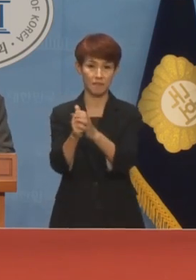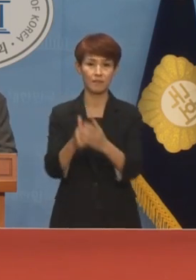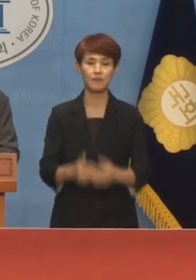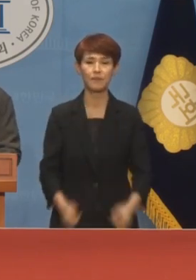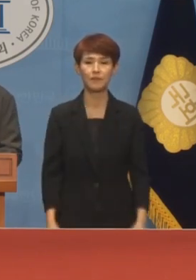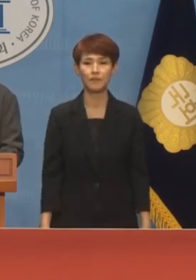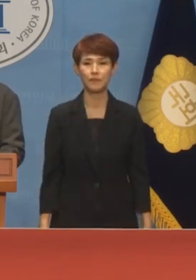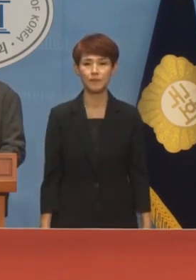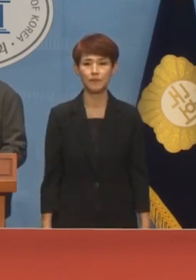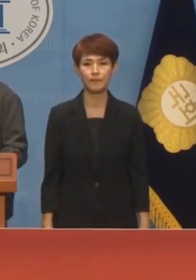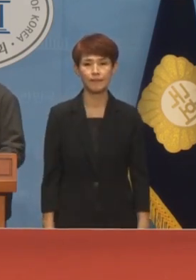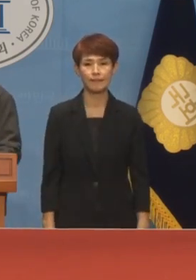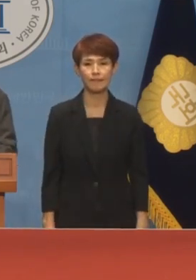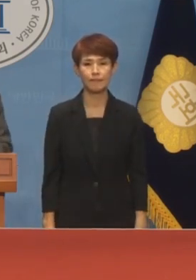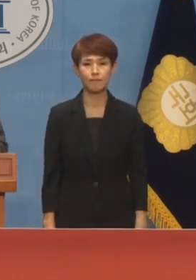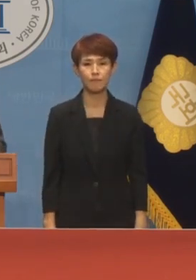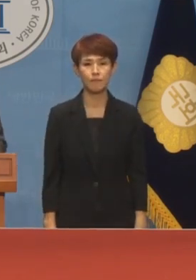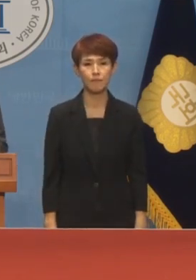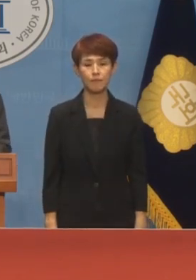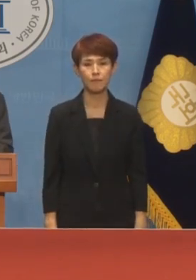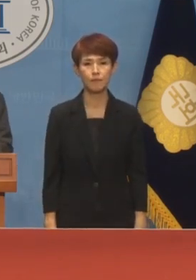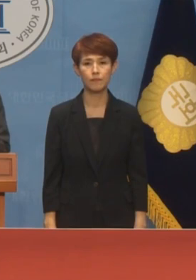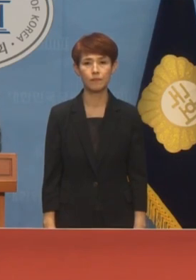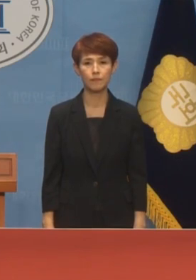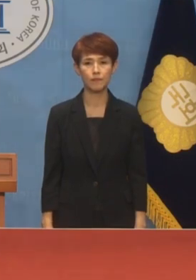하겠습니다. 네.